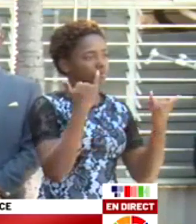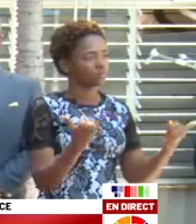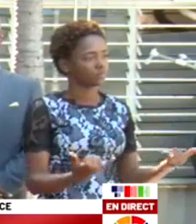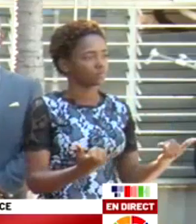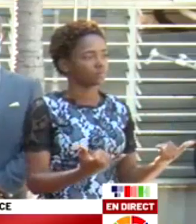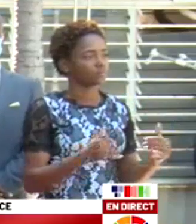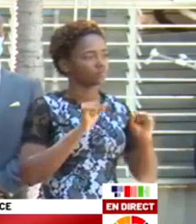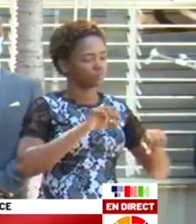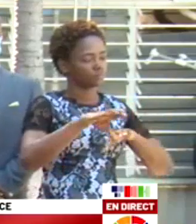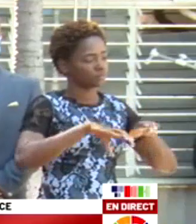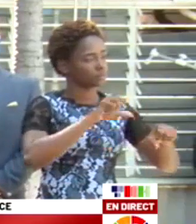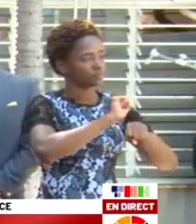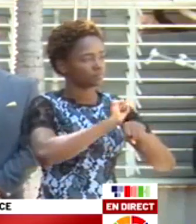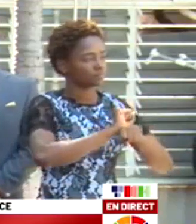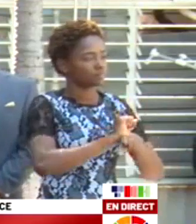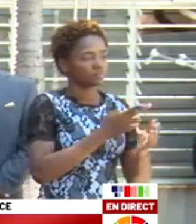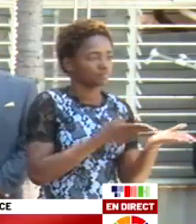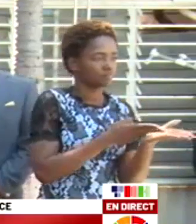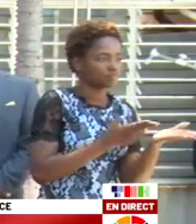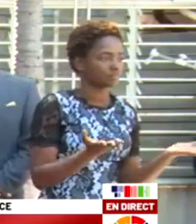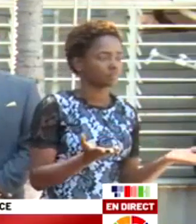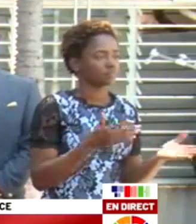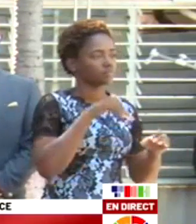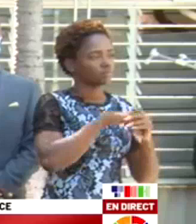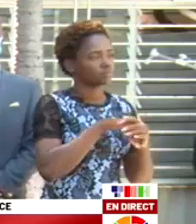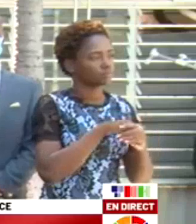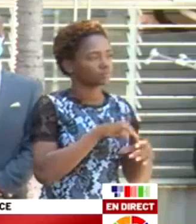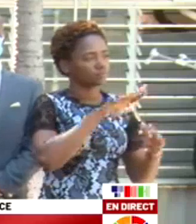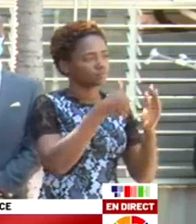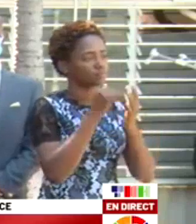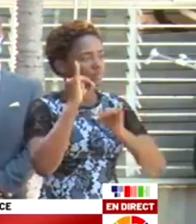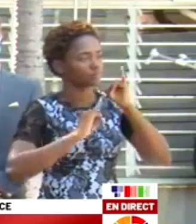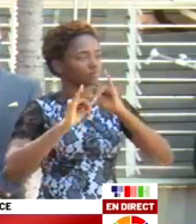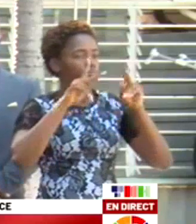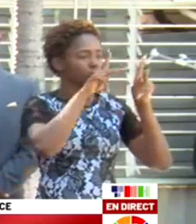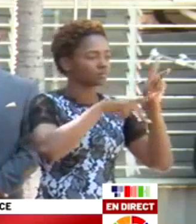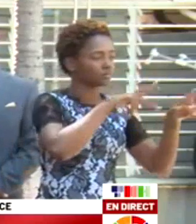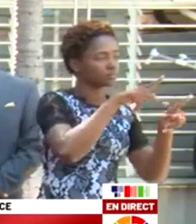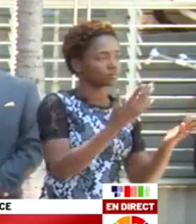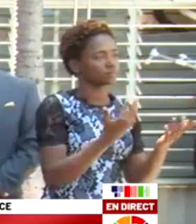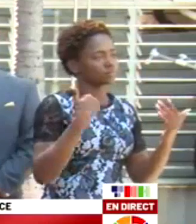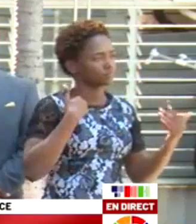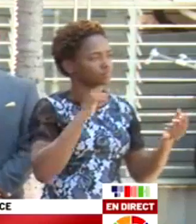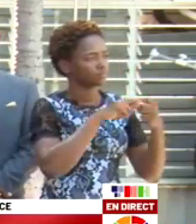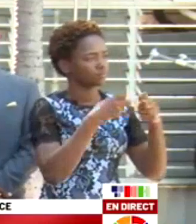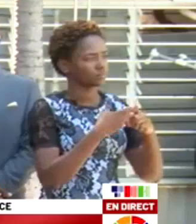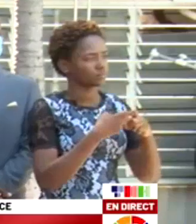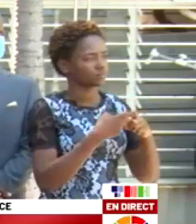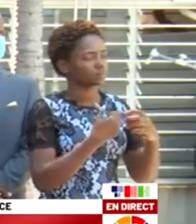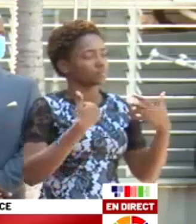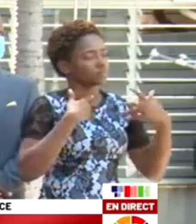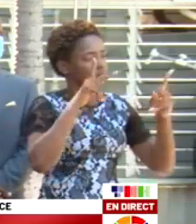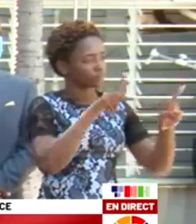aujourd'hui, les gars fait travailler comme ça doit. Ça veut dire que toute institution, publique ou privée, il y a un problème. Ça veut dire qu'il